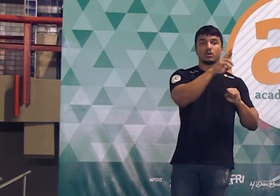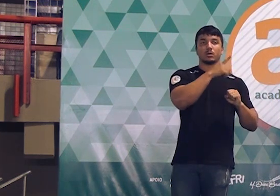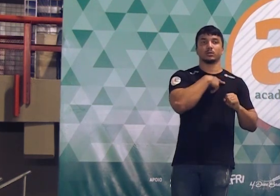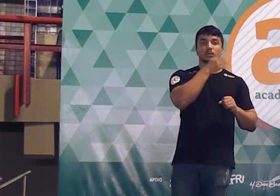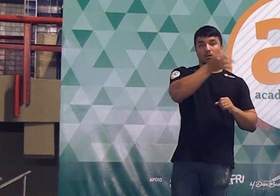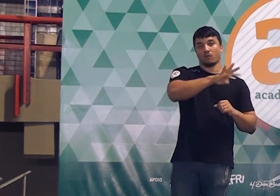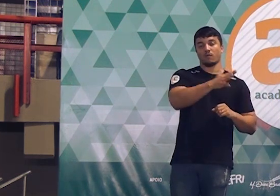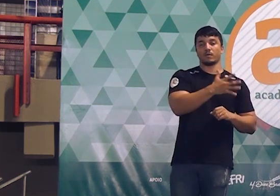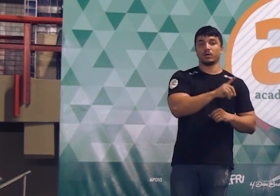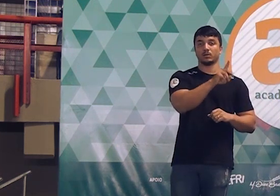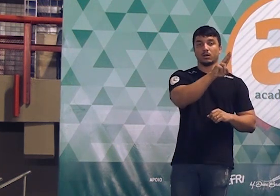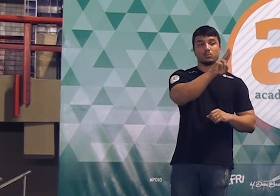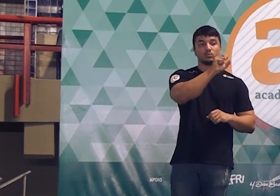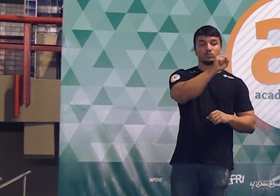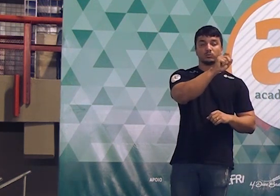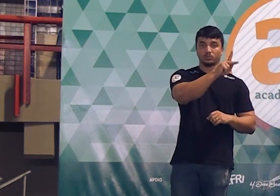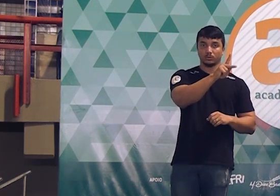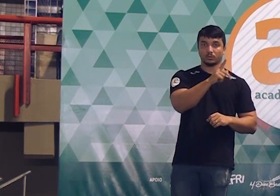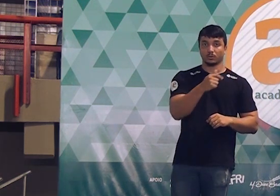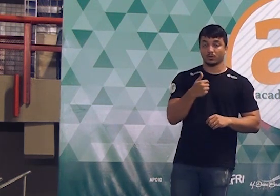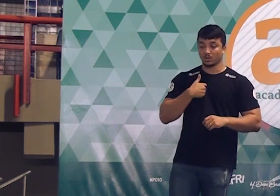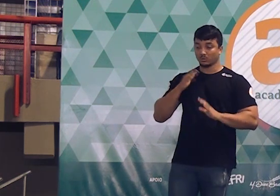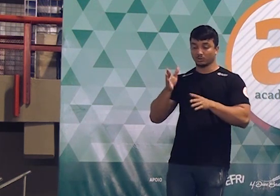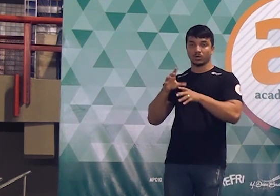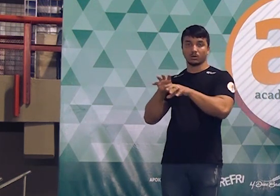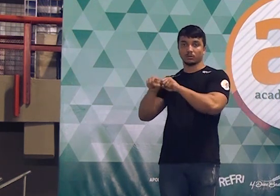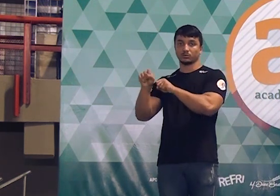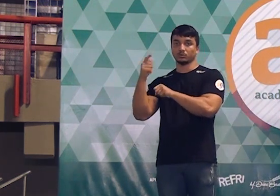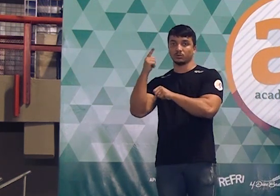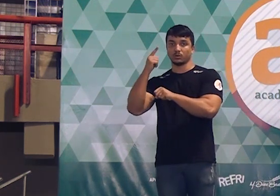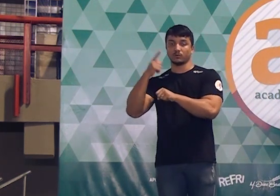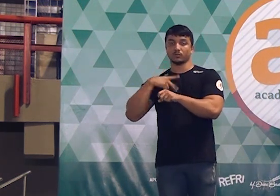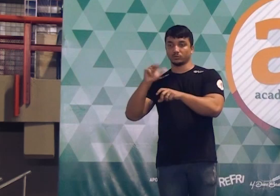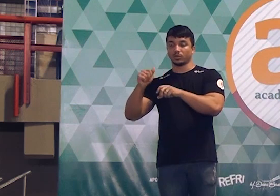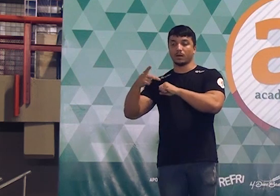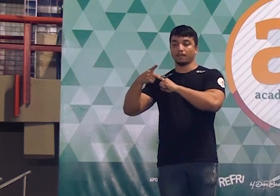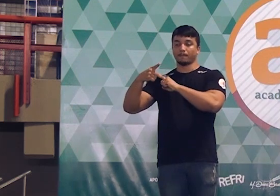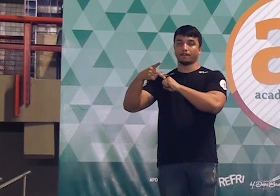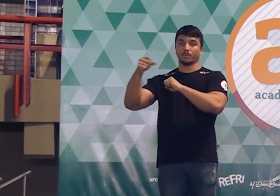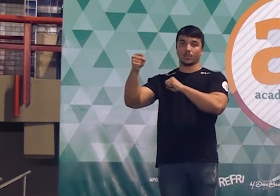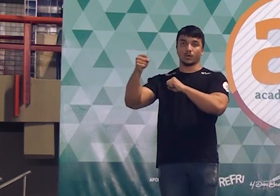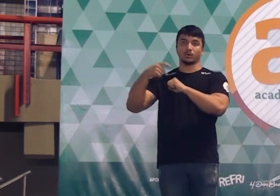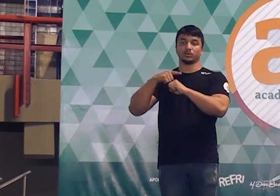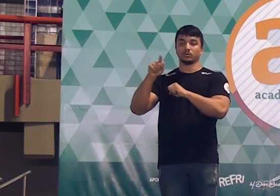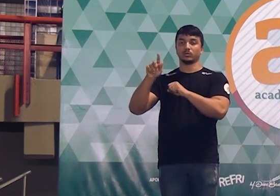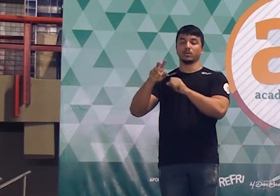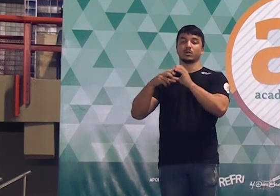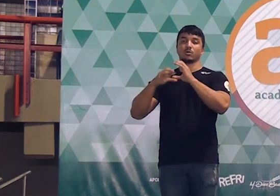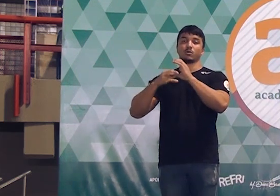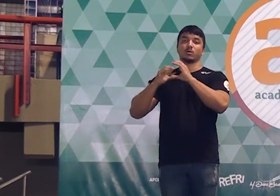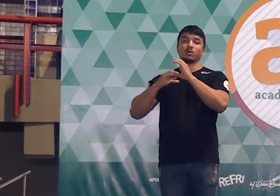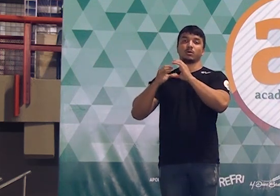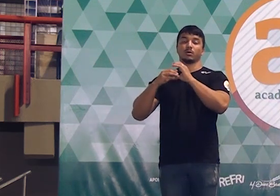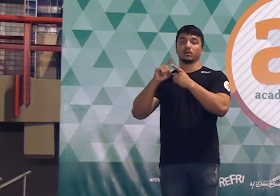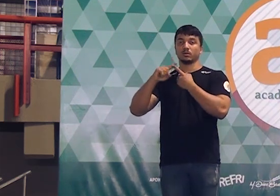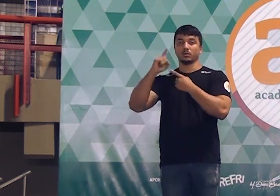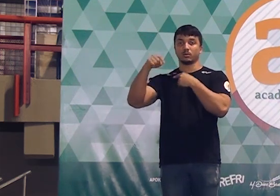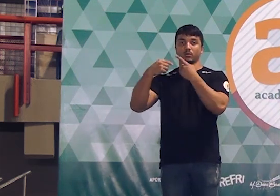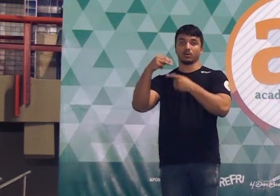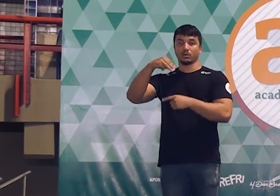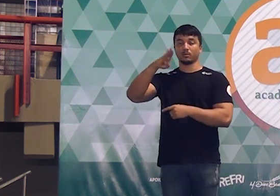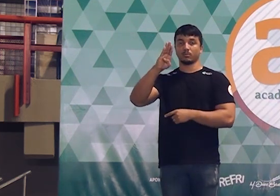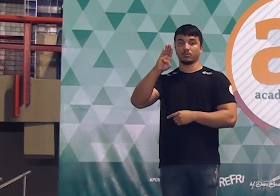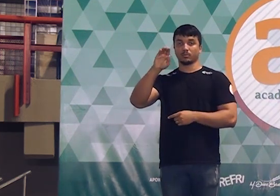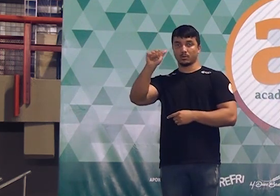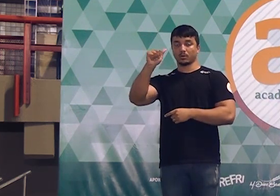USP. Eu terminei a graduação em geografia, fiz pós-graduação na UES em turismo e meio ambiente, fiz um MBA em